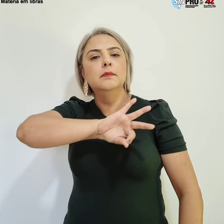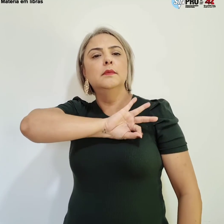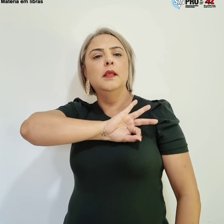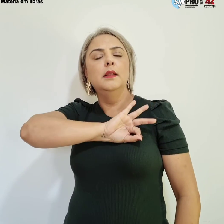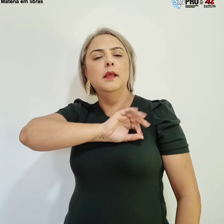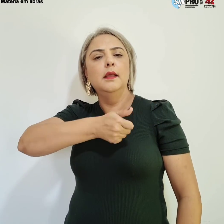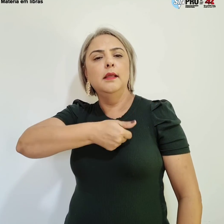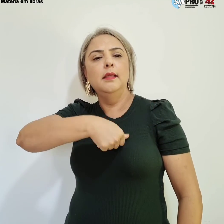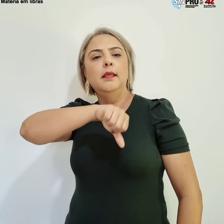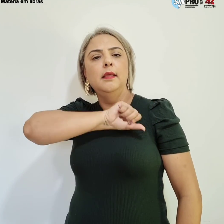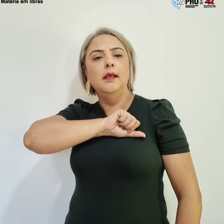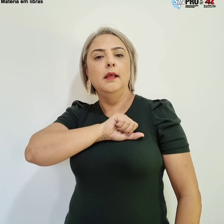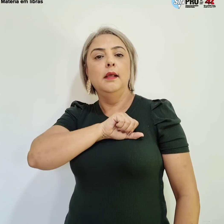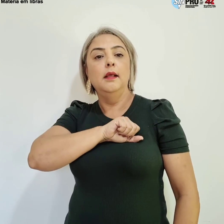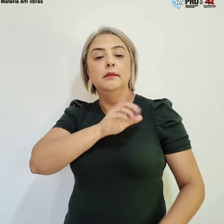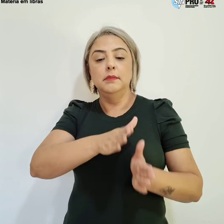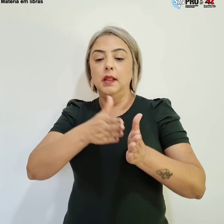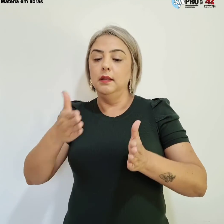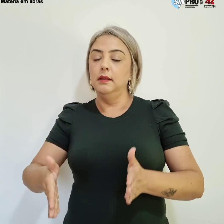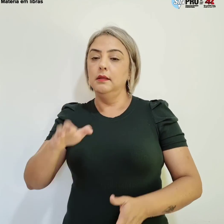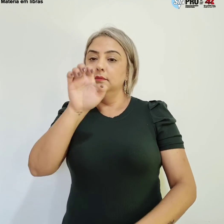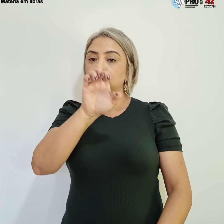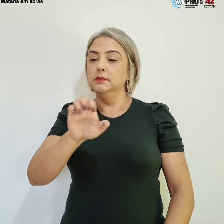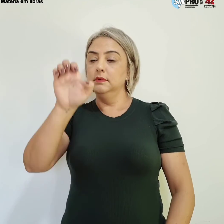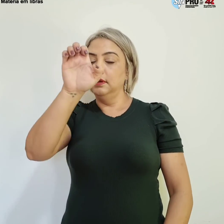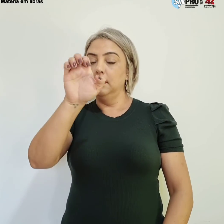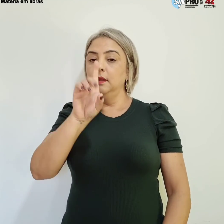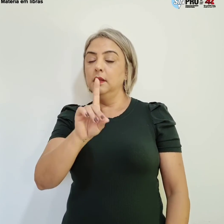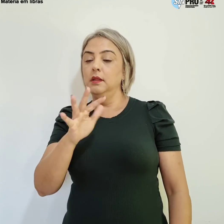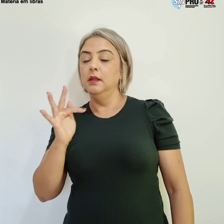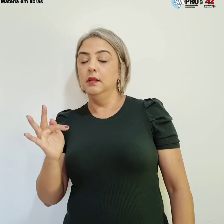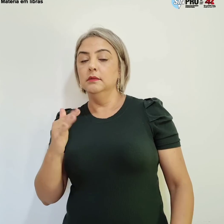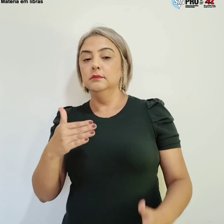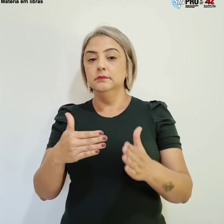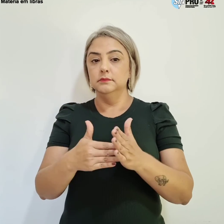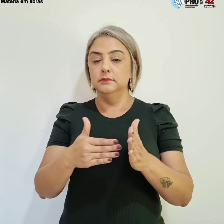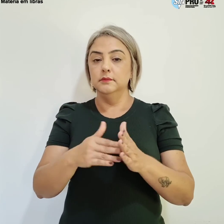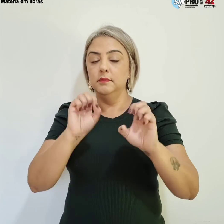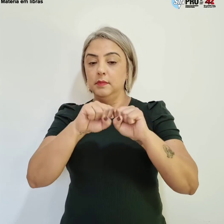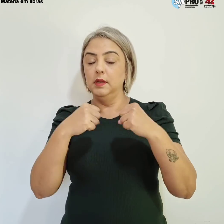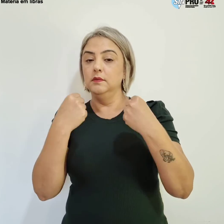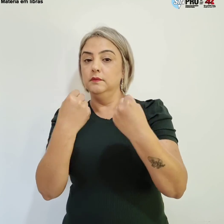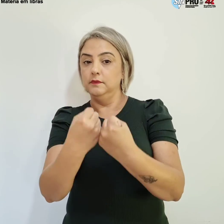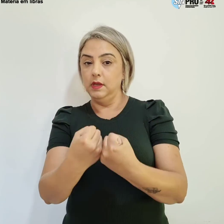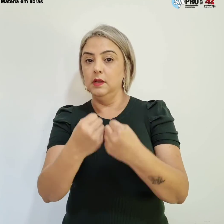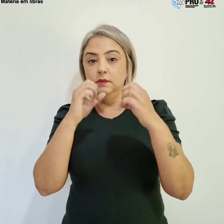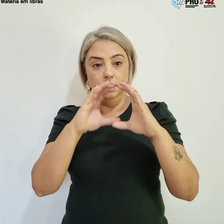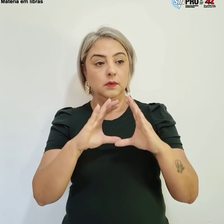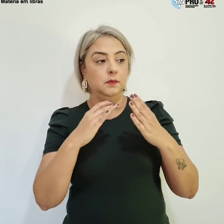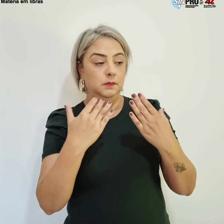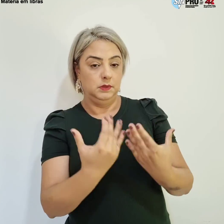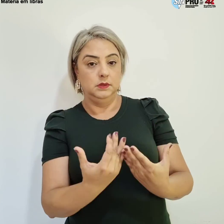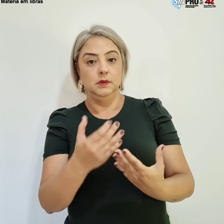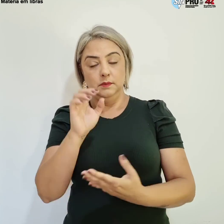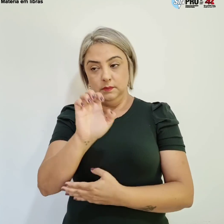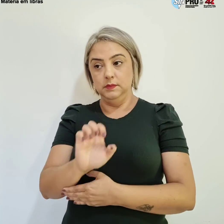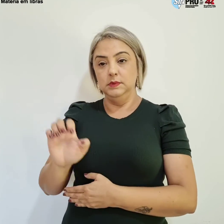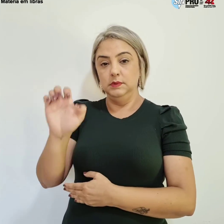etapa estadual e distrital nos limites estabelecidos pelo Fórum e Comissão no Estado, e